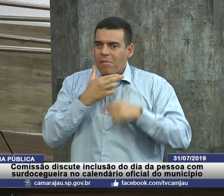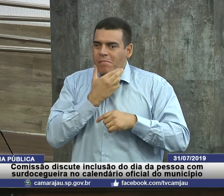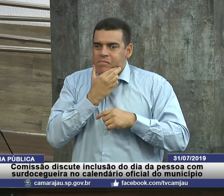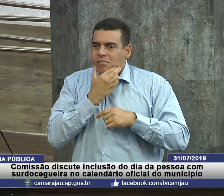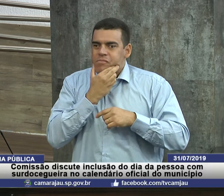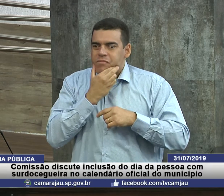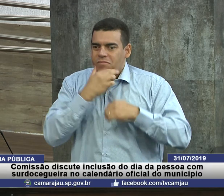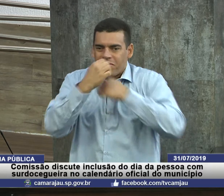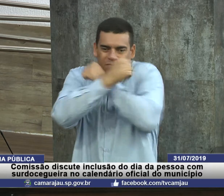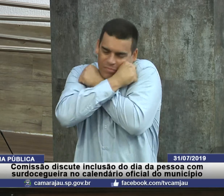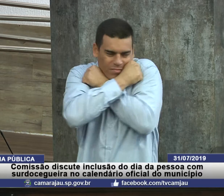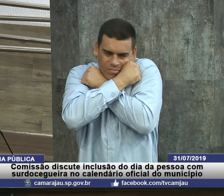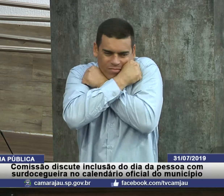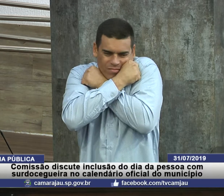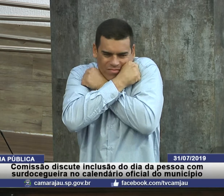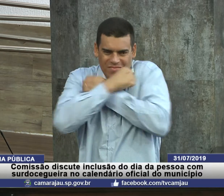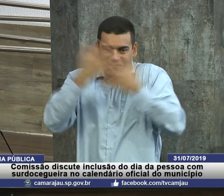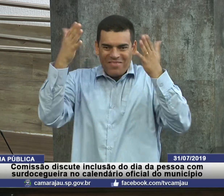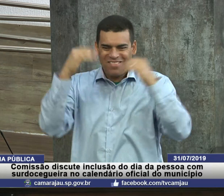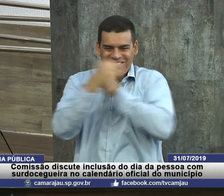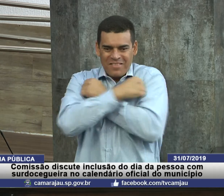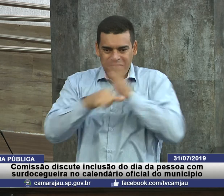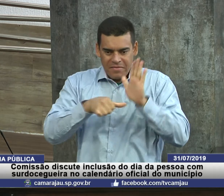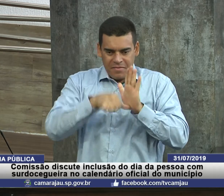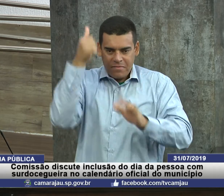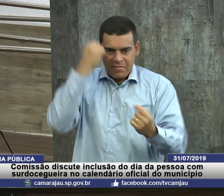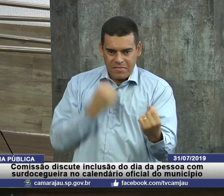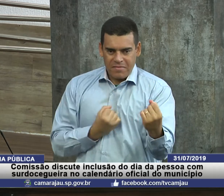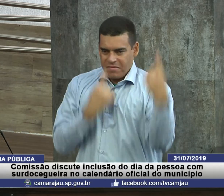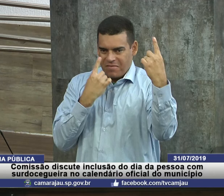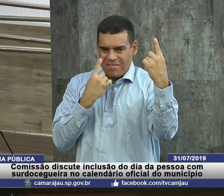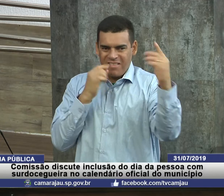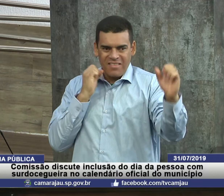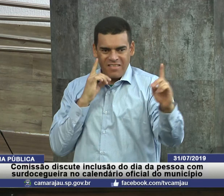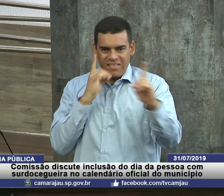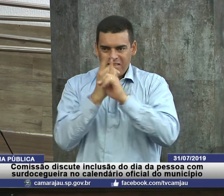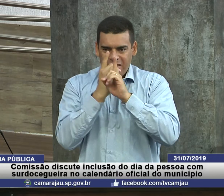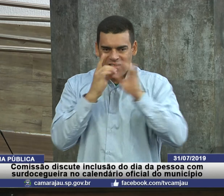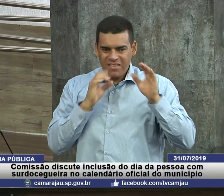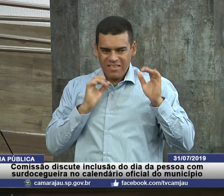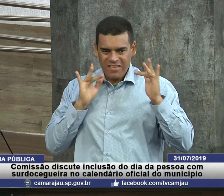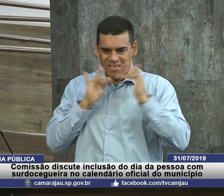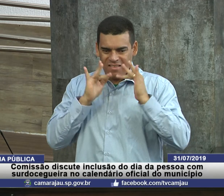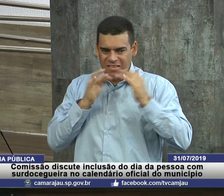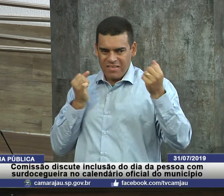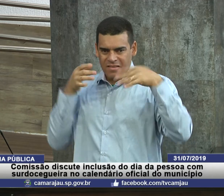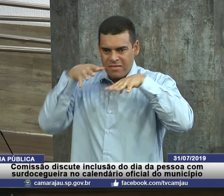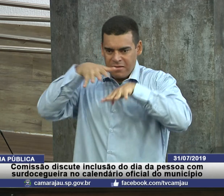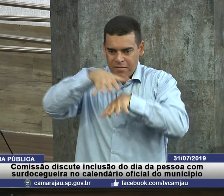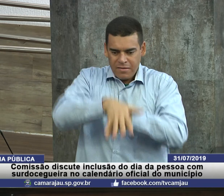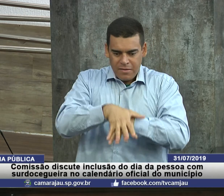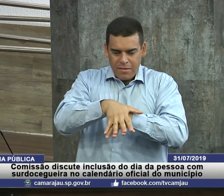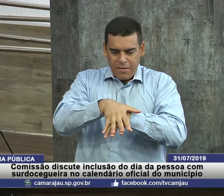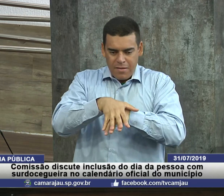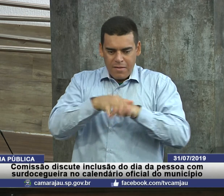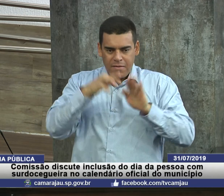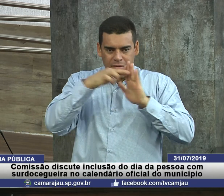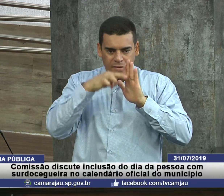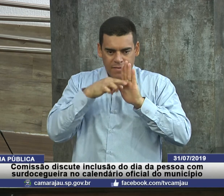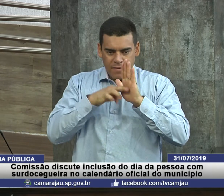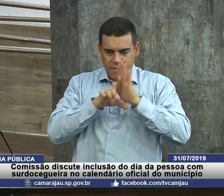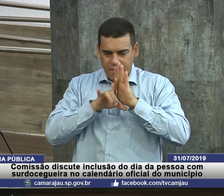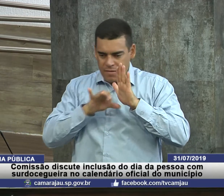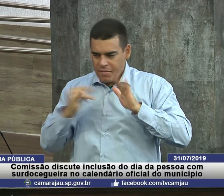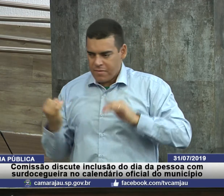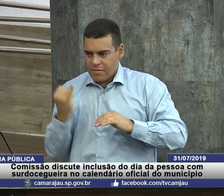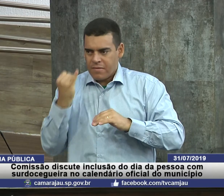vida. Eu tive a oportunidade, depois de me formar, fui estudar em São Paulo, fazer cursos de Libras tátil,